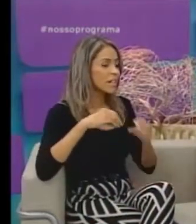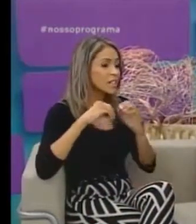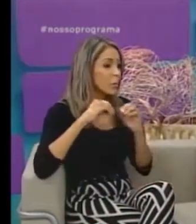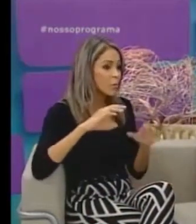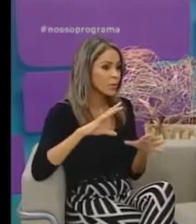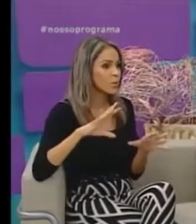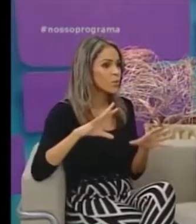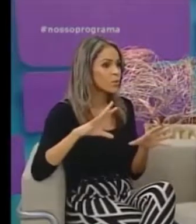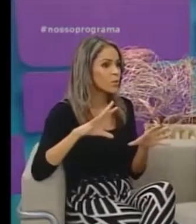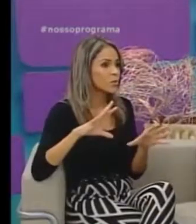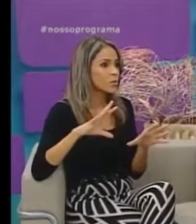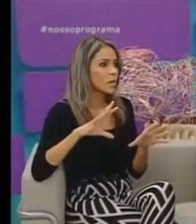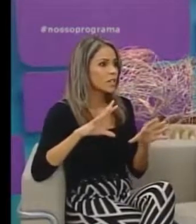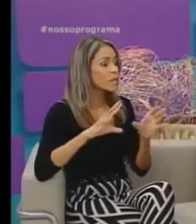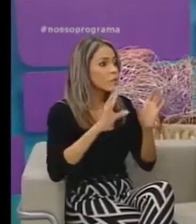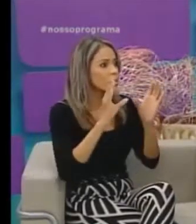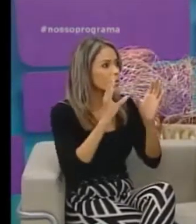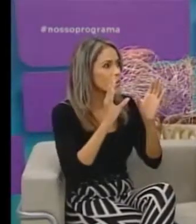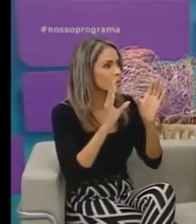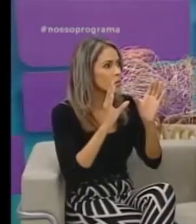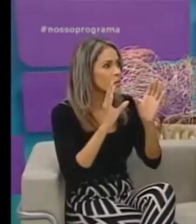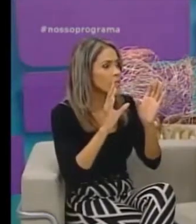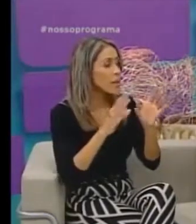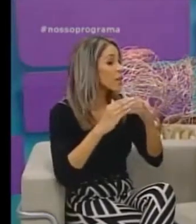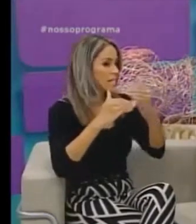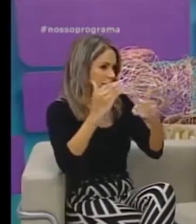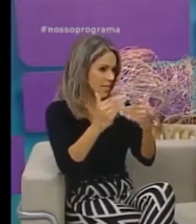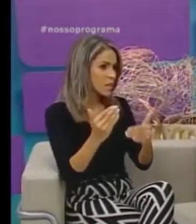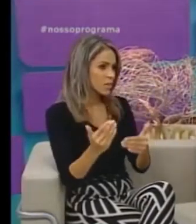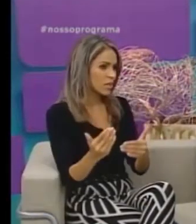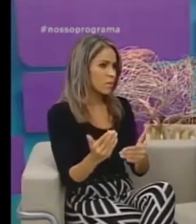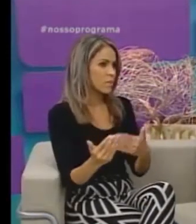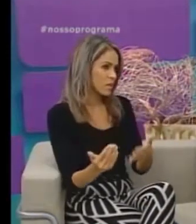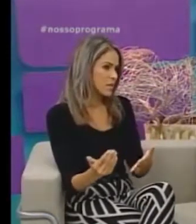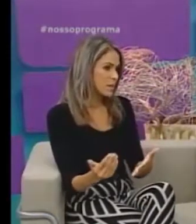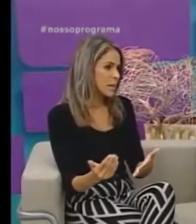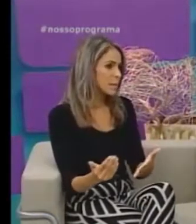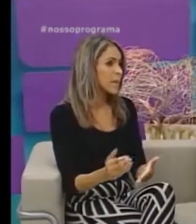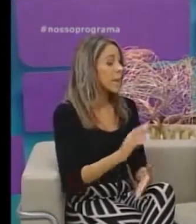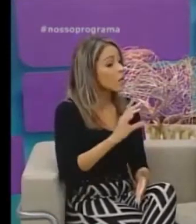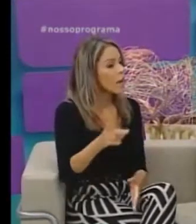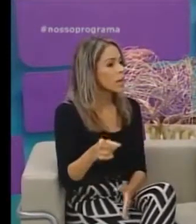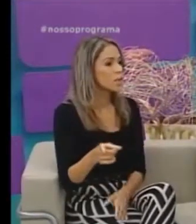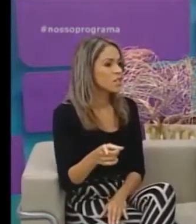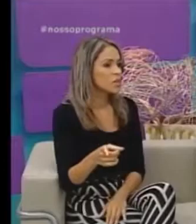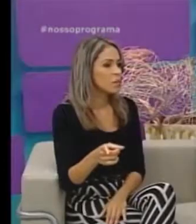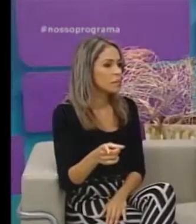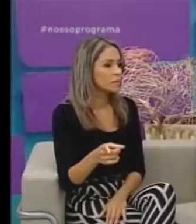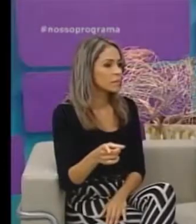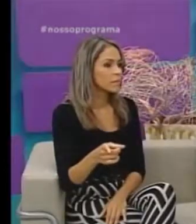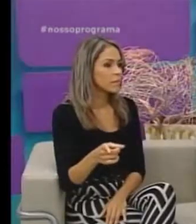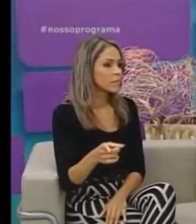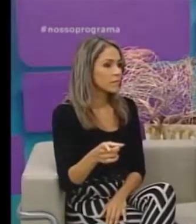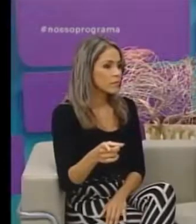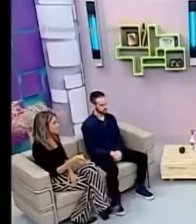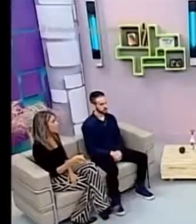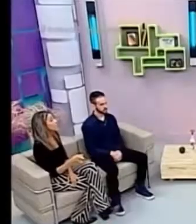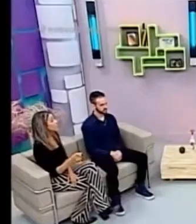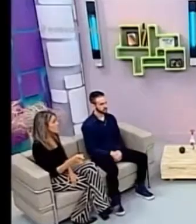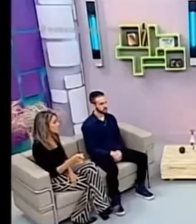tinha muitos... Os maiores ensinos, assim pode-se dizer, eram lá em Curitiba. Pensando no Brasil, lá estava mais. Isso.